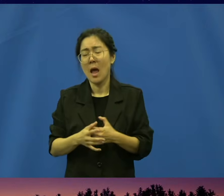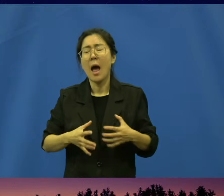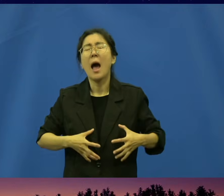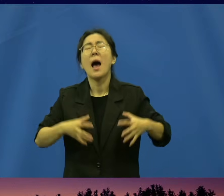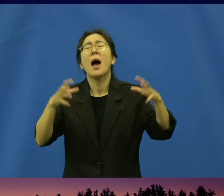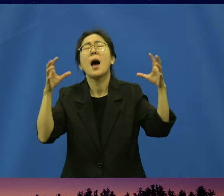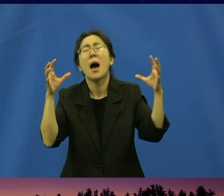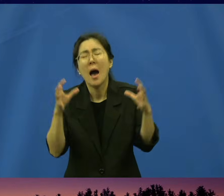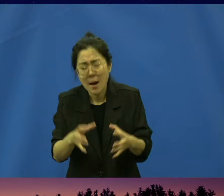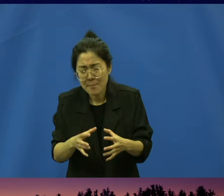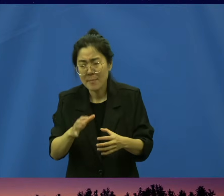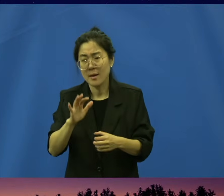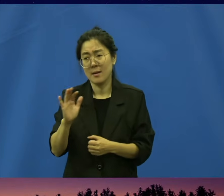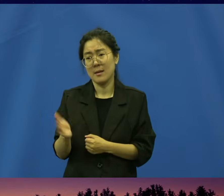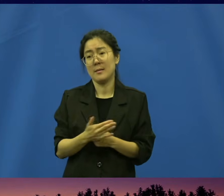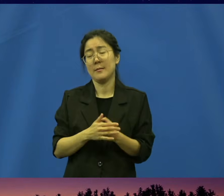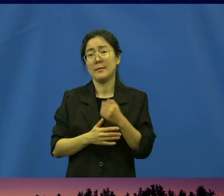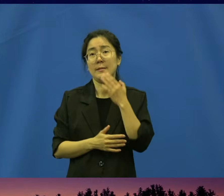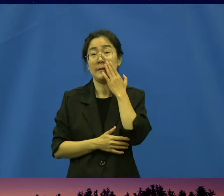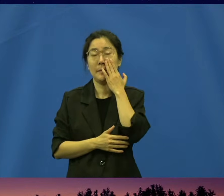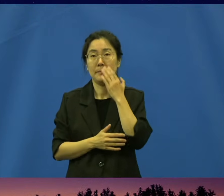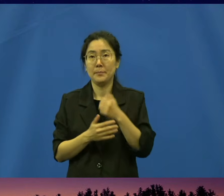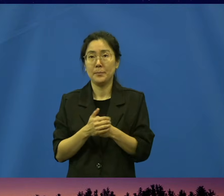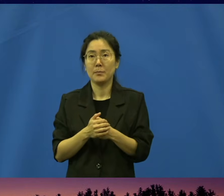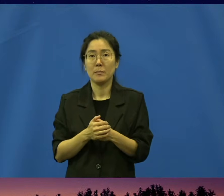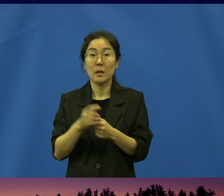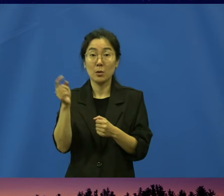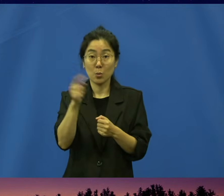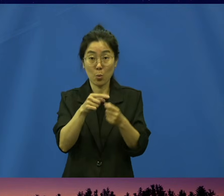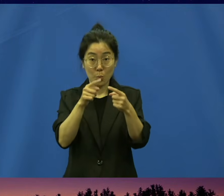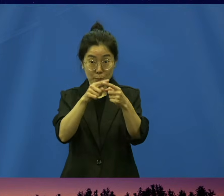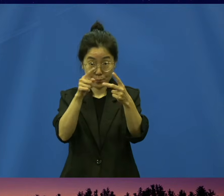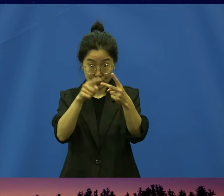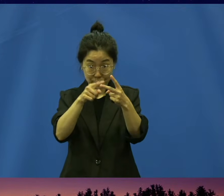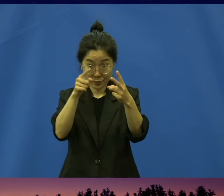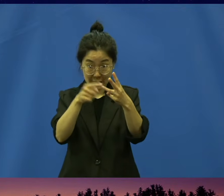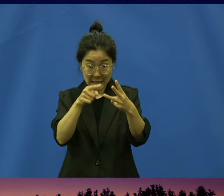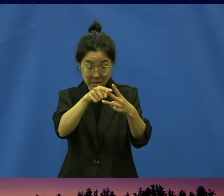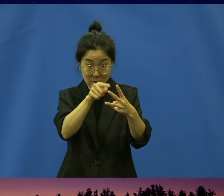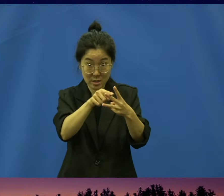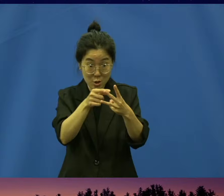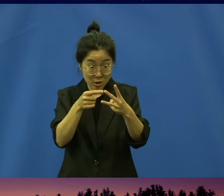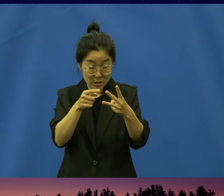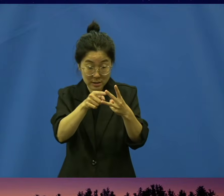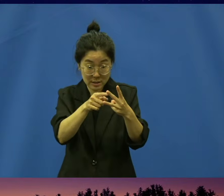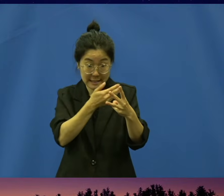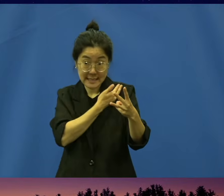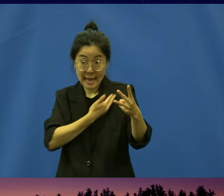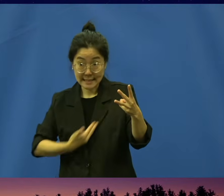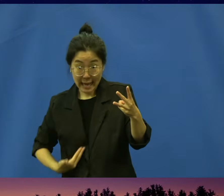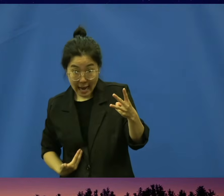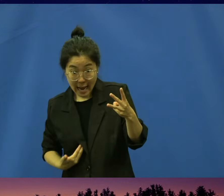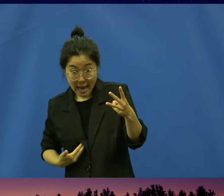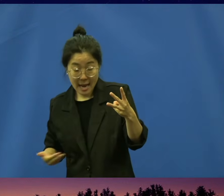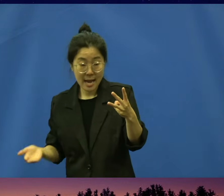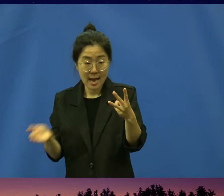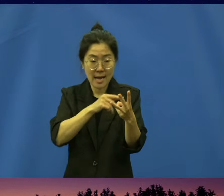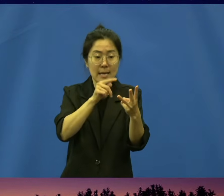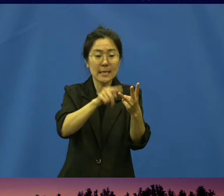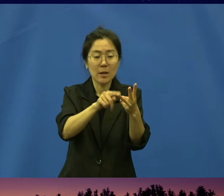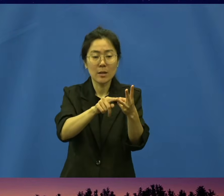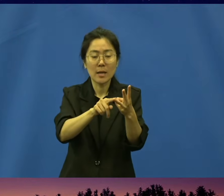포함한 역사상 모든 성도들을 위해서 기도를 하셨습니다. 우리를 위한 기도요, 우리 지역교회, 우리